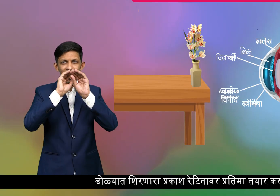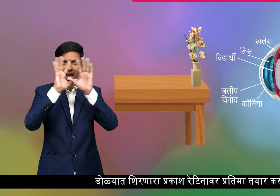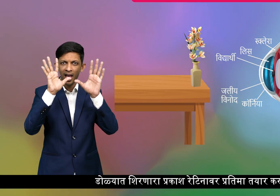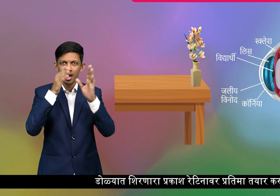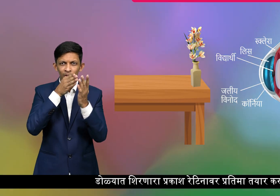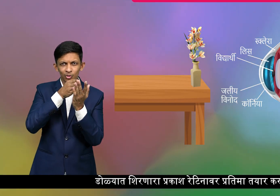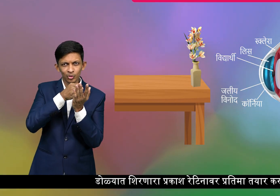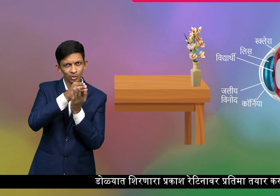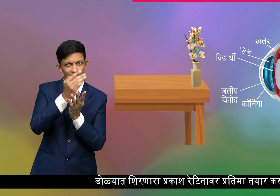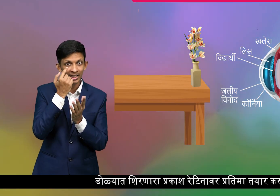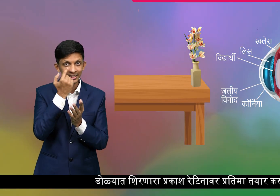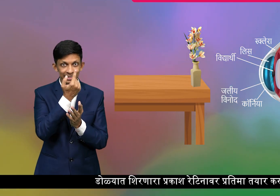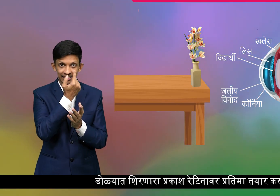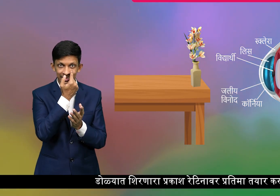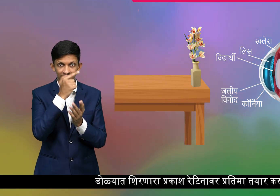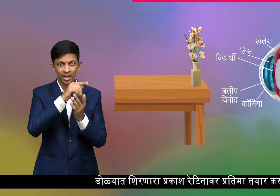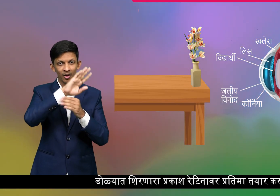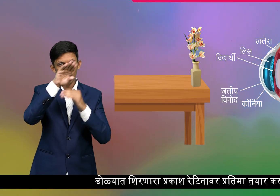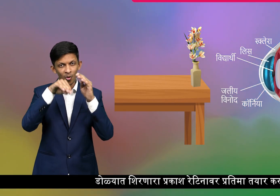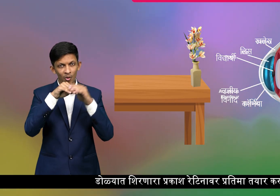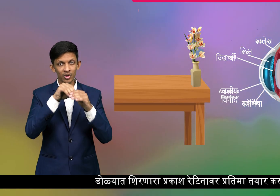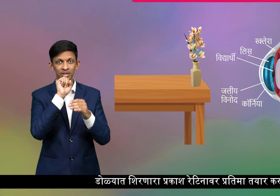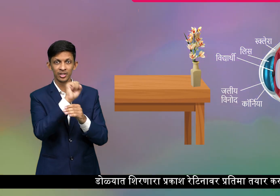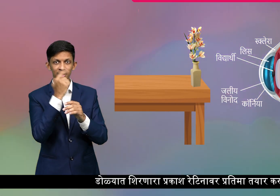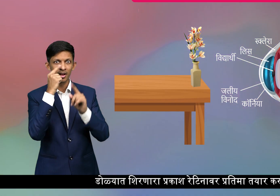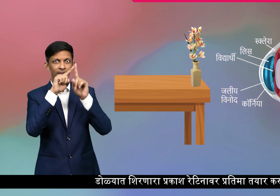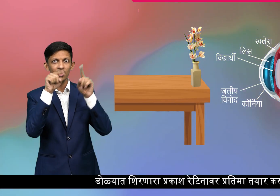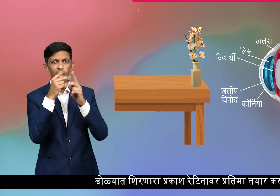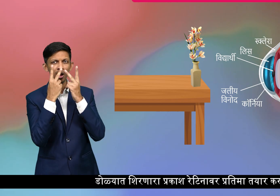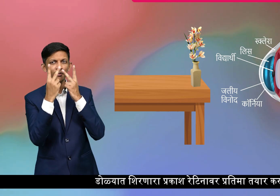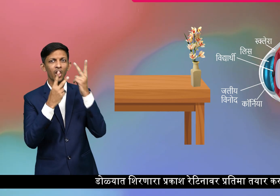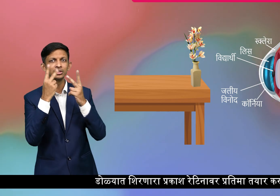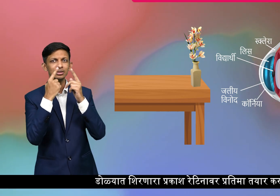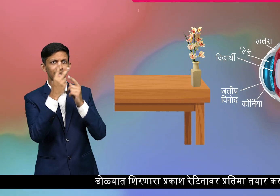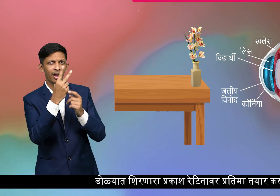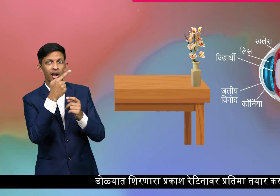डोळ्यात शिरणारा प्रकाश रेटिनावर प्रतिमा तयार करतो.